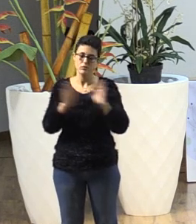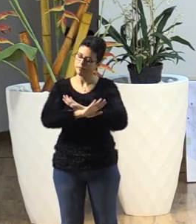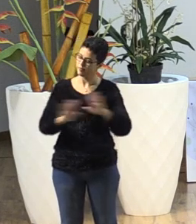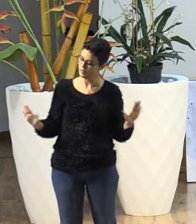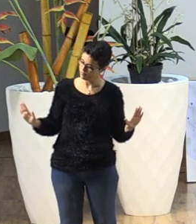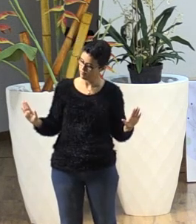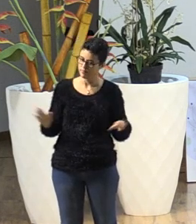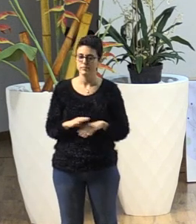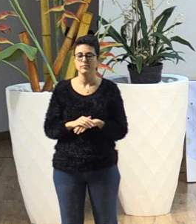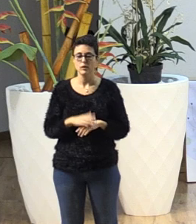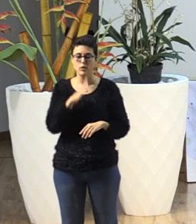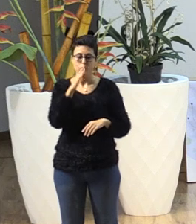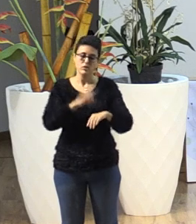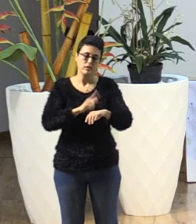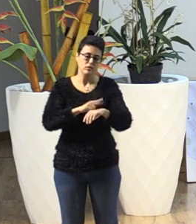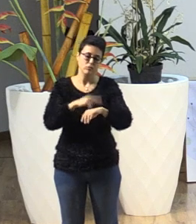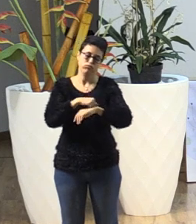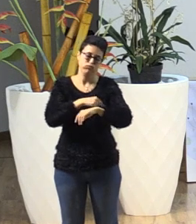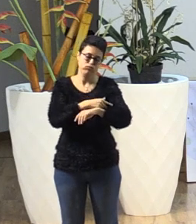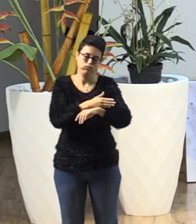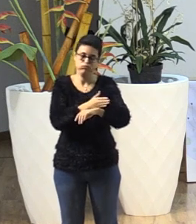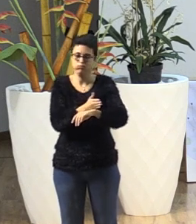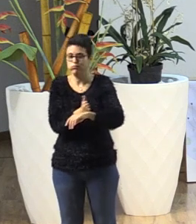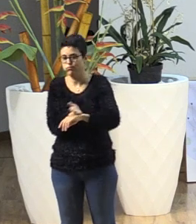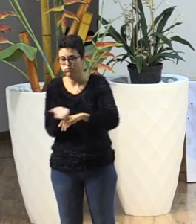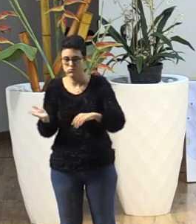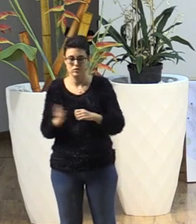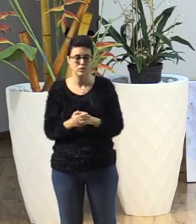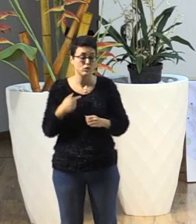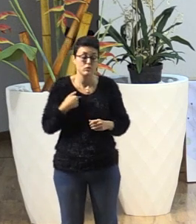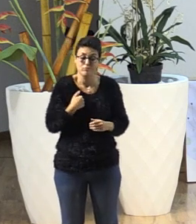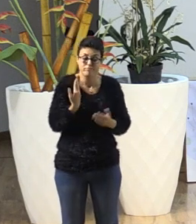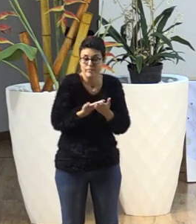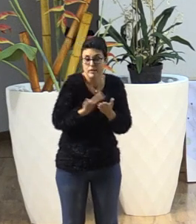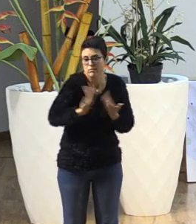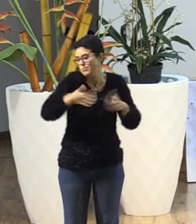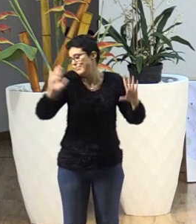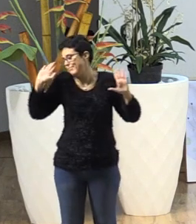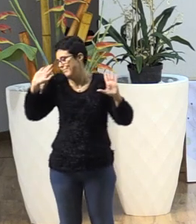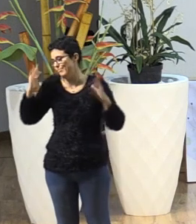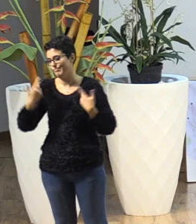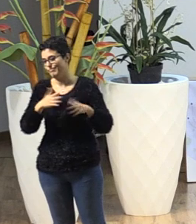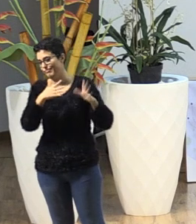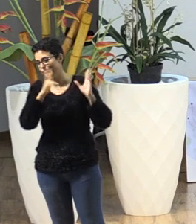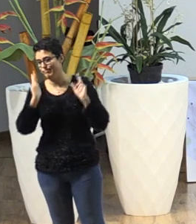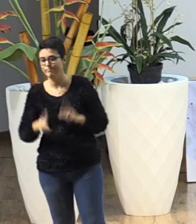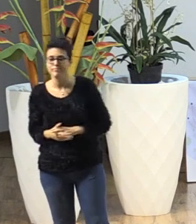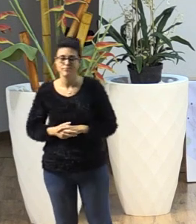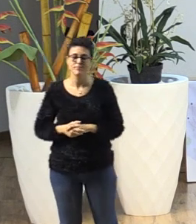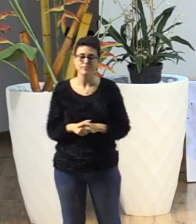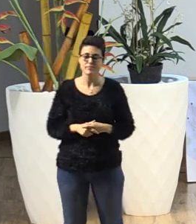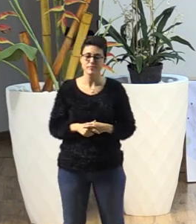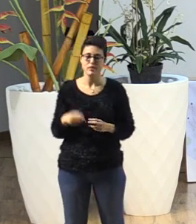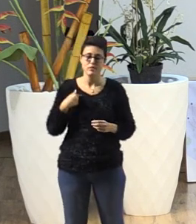entonces gastamos tiempo y tenemos que estar esperando. Bueno, yo os lo pido, hacer lo que os dé la gana, pero yo os lo pido porque soy la única responsable